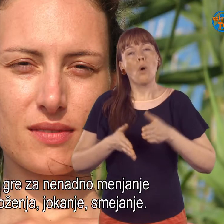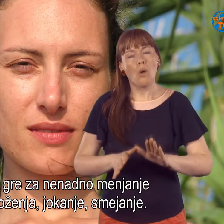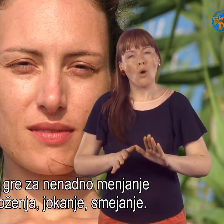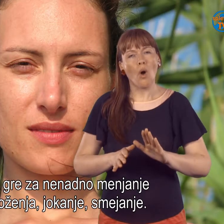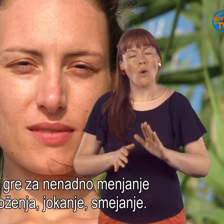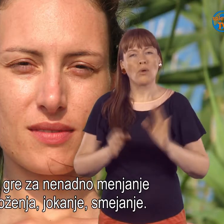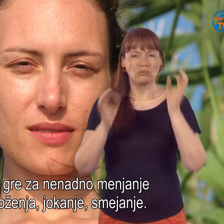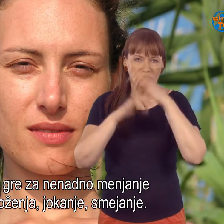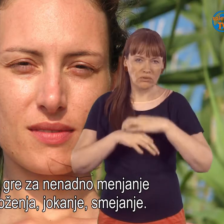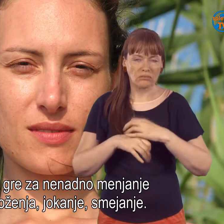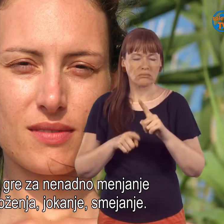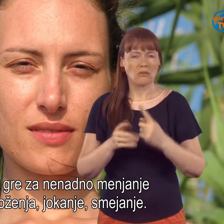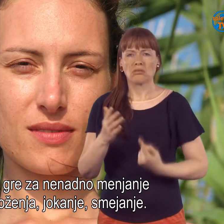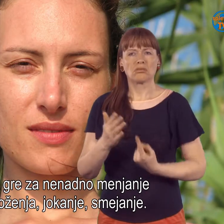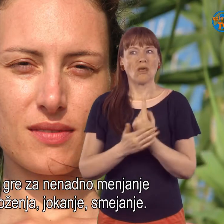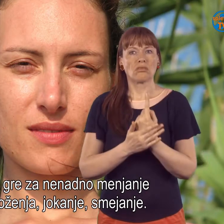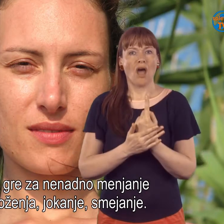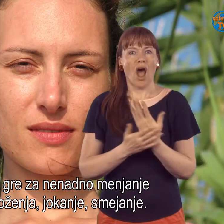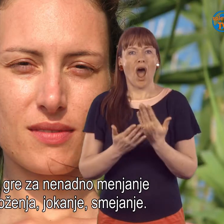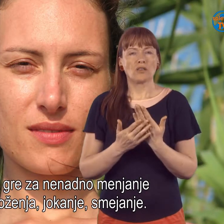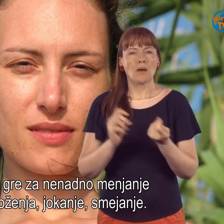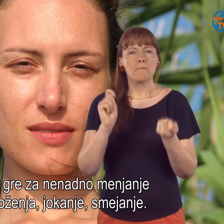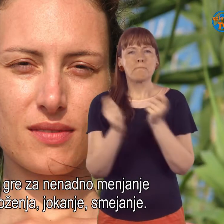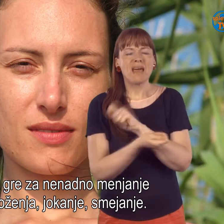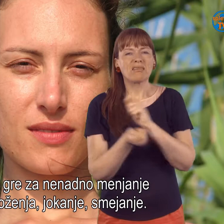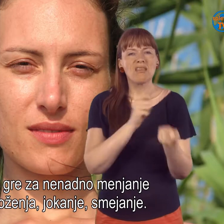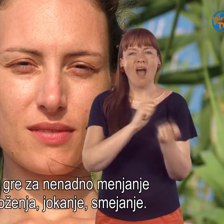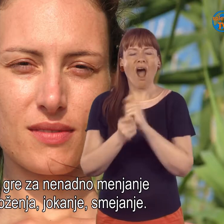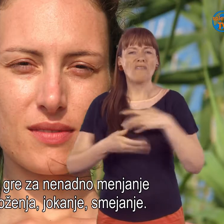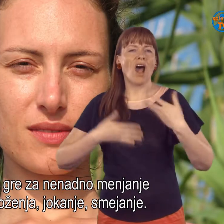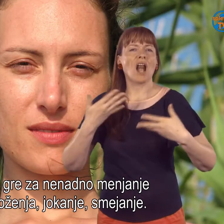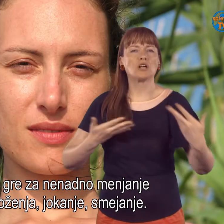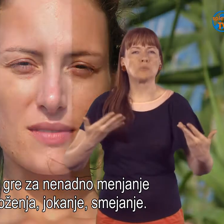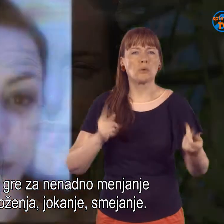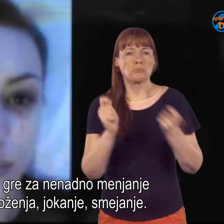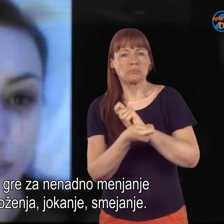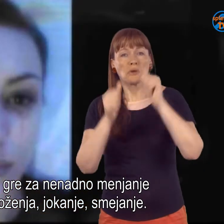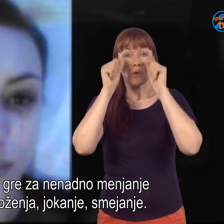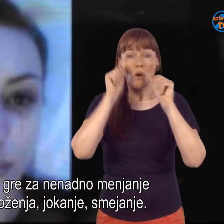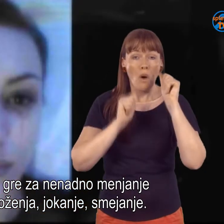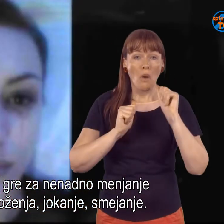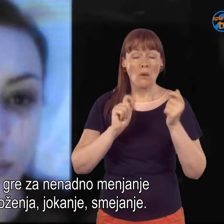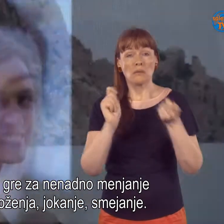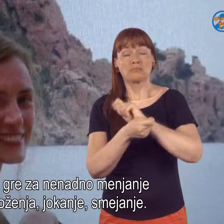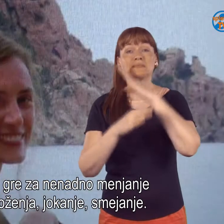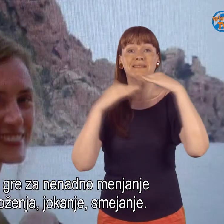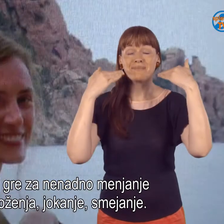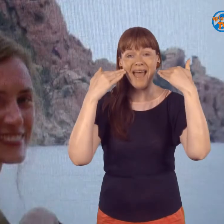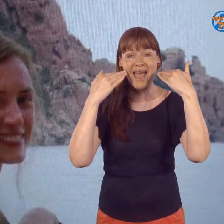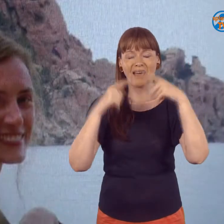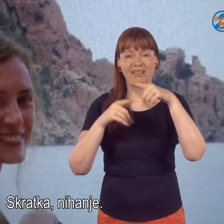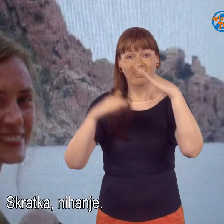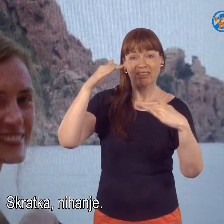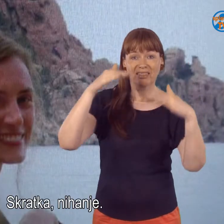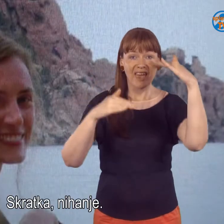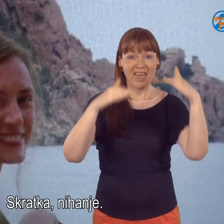Poporodna otožnost recimo je tako nenadno menjavanje razpoloženja, jokanje, potem smejanje, pač